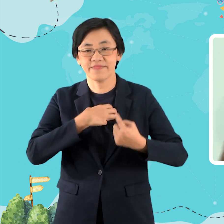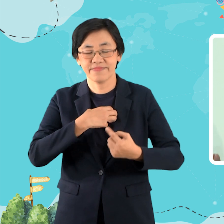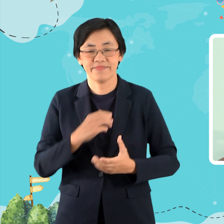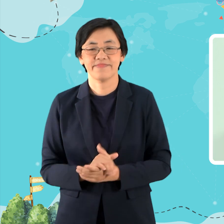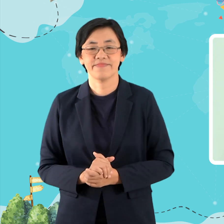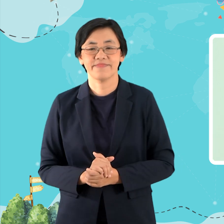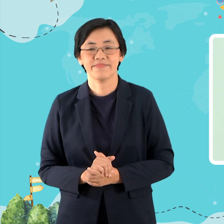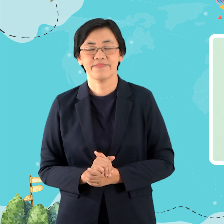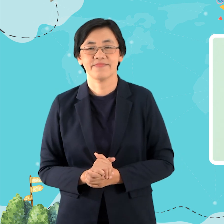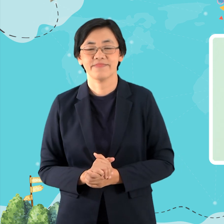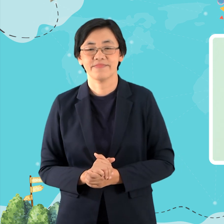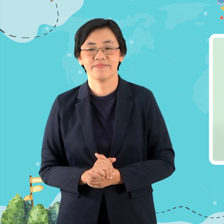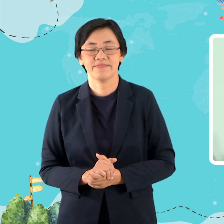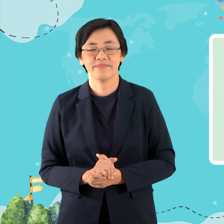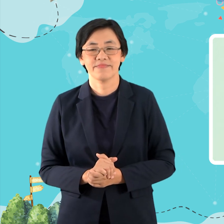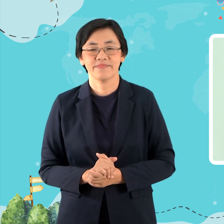ครับ